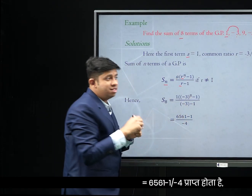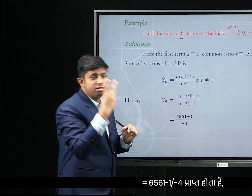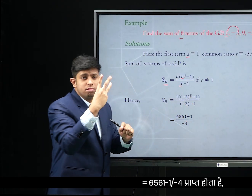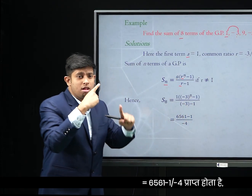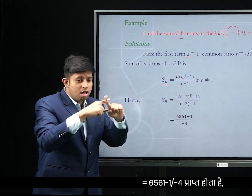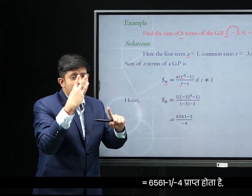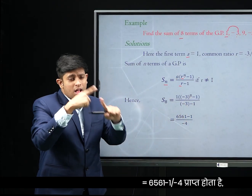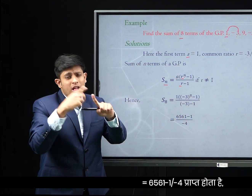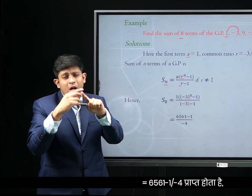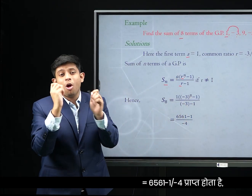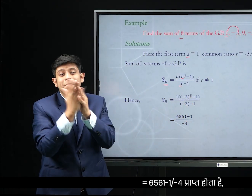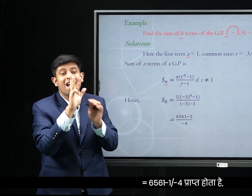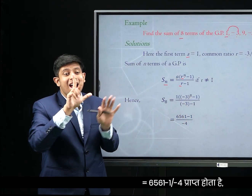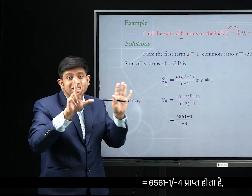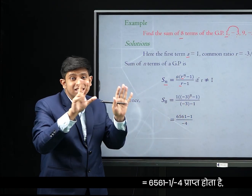6561114 प्राप्त होता है,